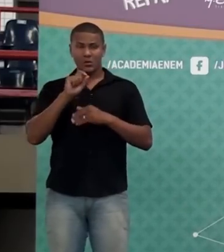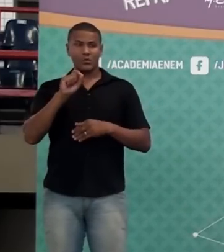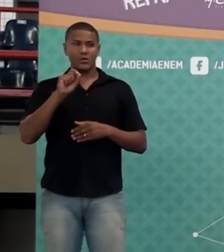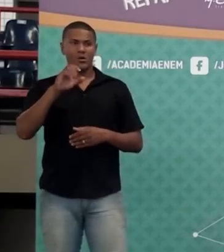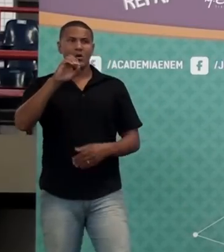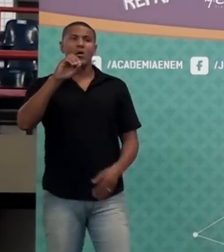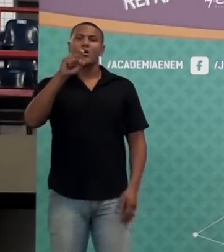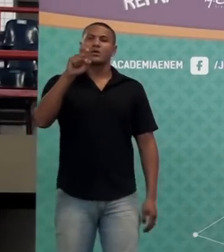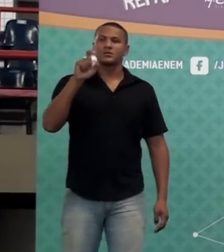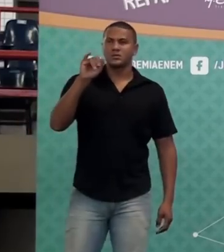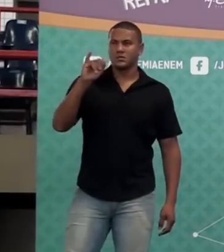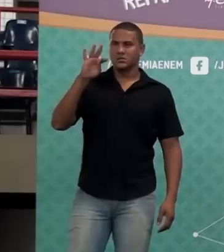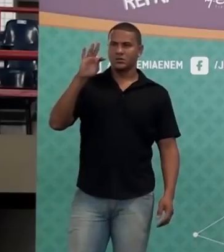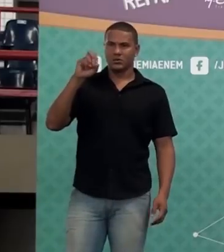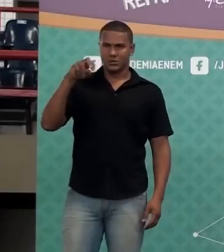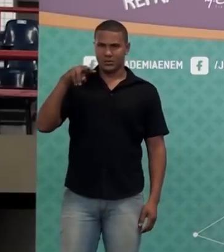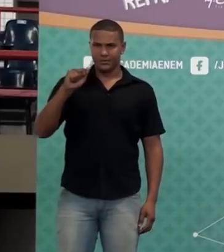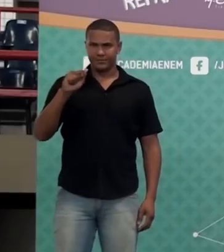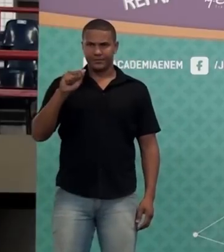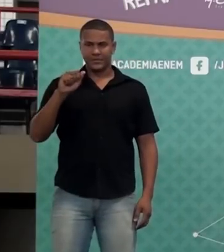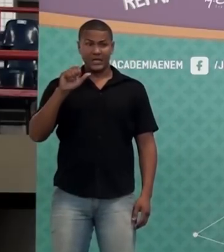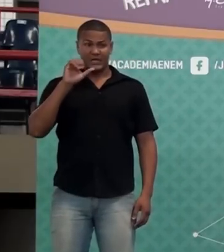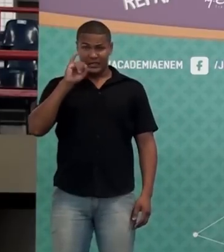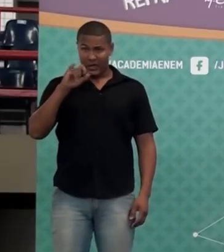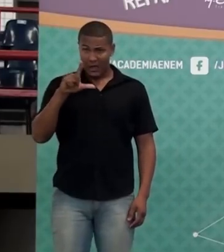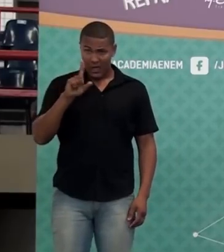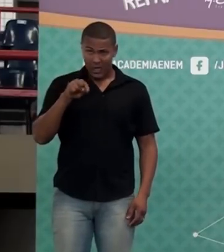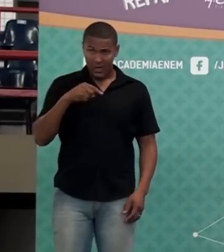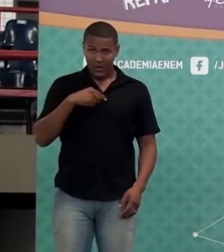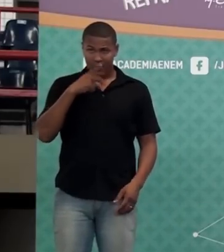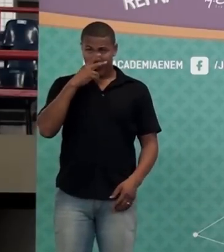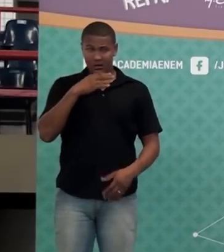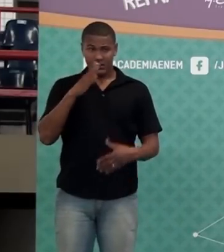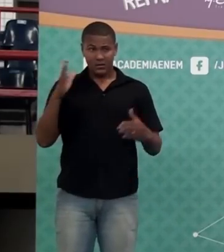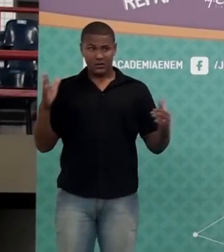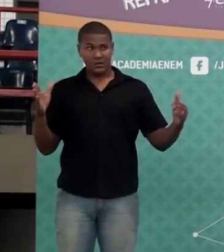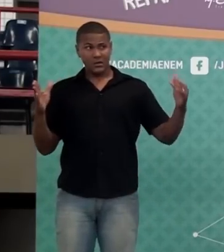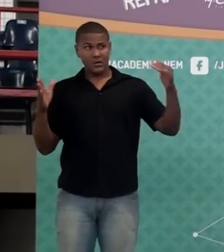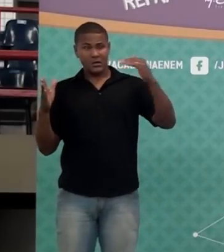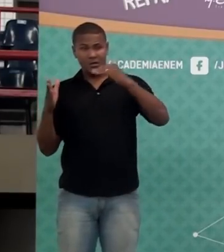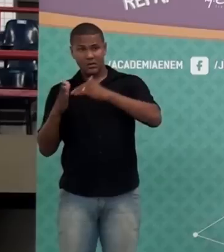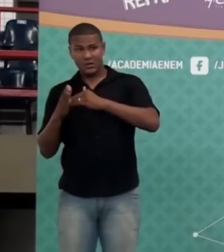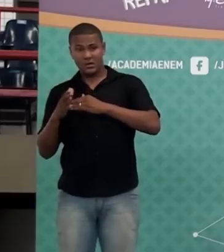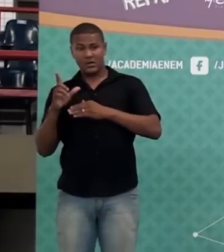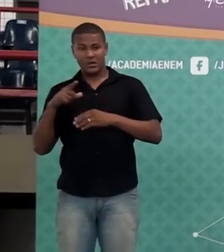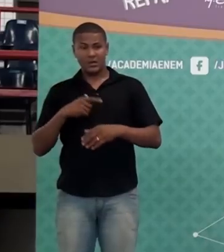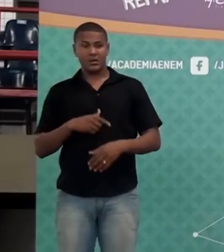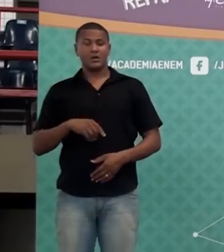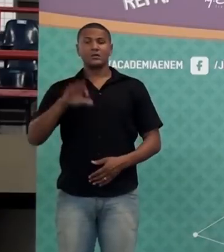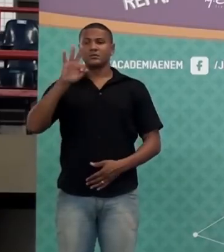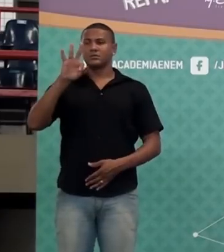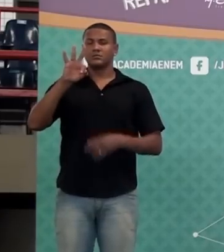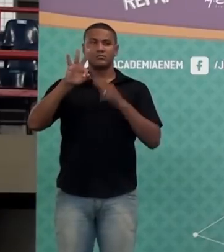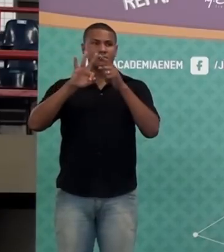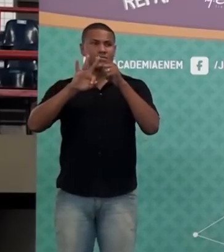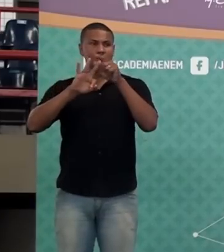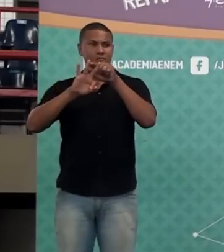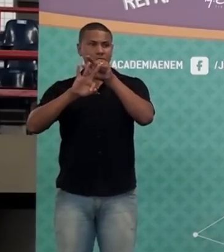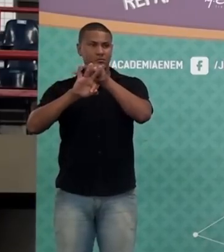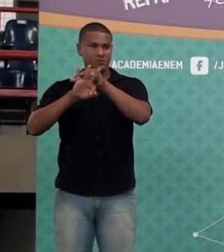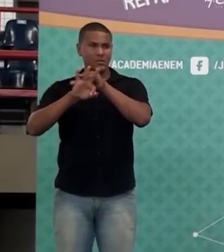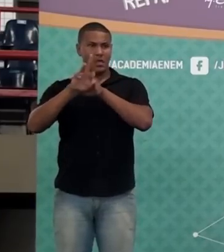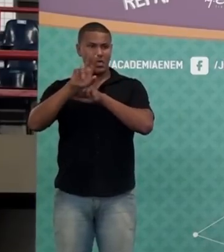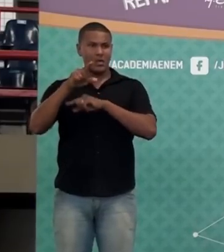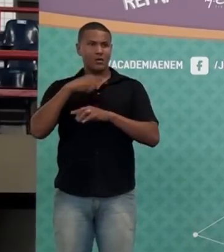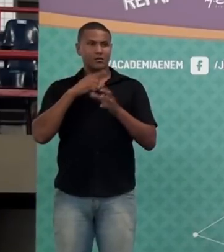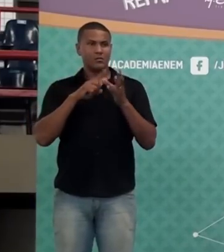chamada oxítona. E se ela terminar com 3 vogais, elas são acentuadas. Toda